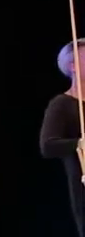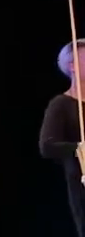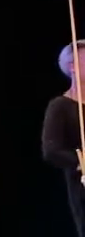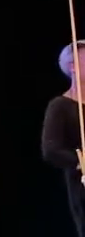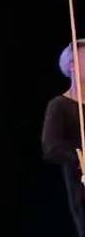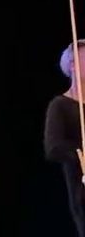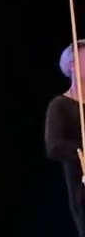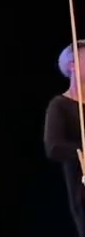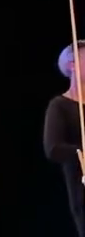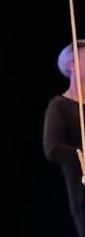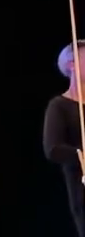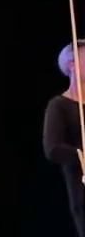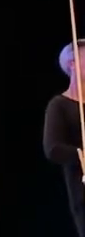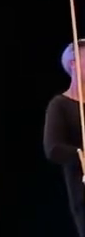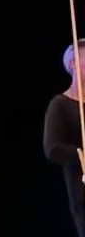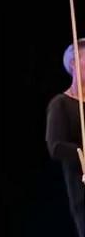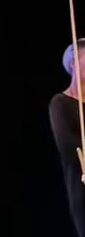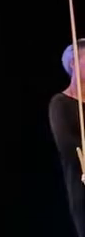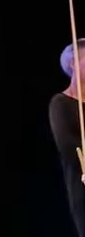en gång i veckan efter det.